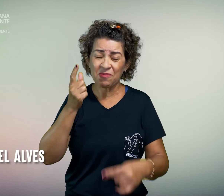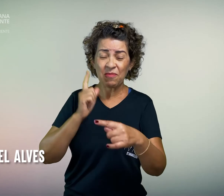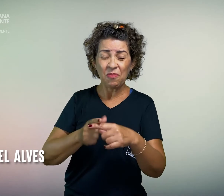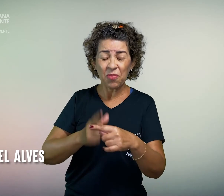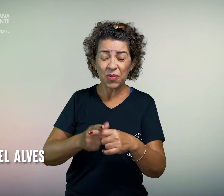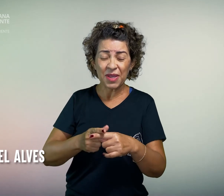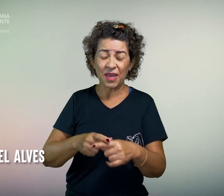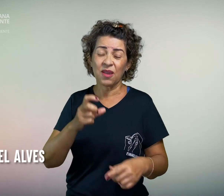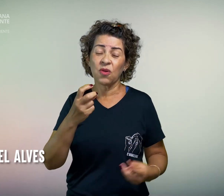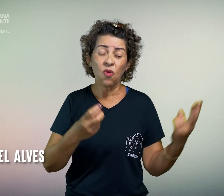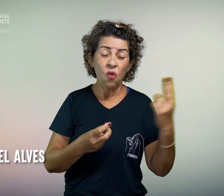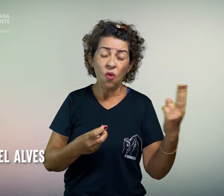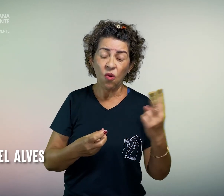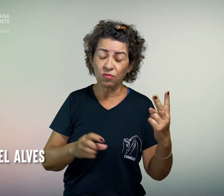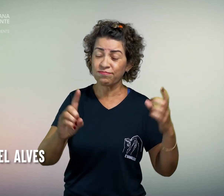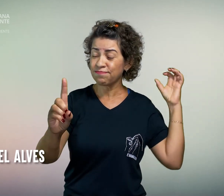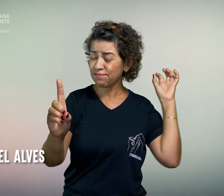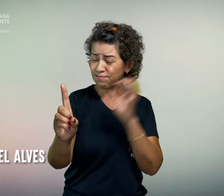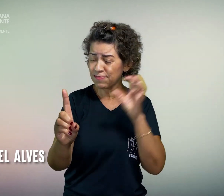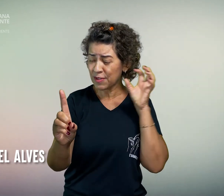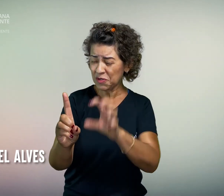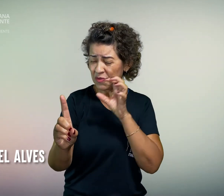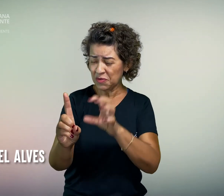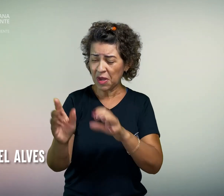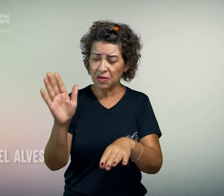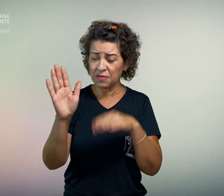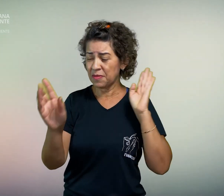por ter me influenciado a fazer isso.